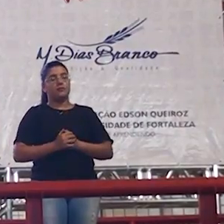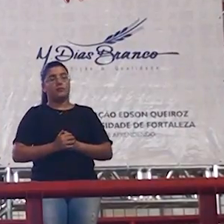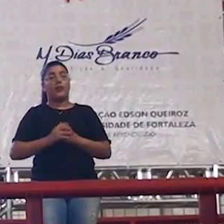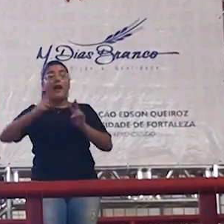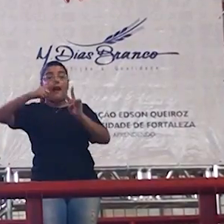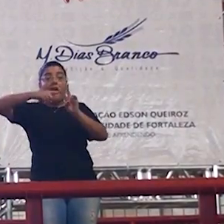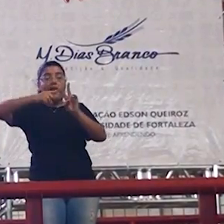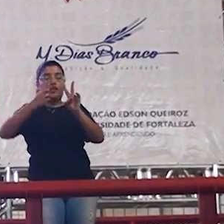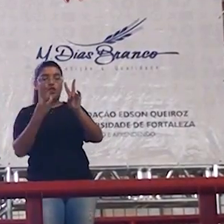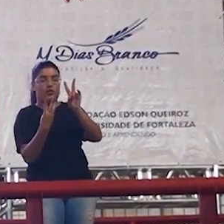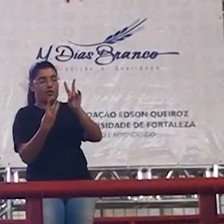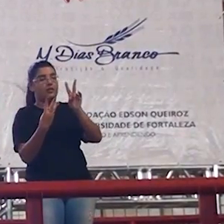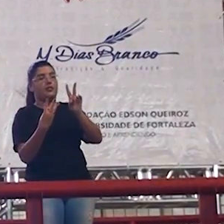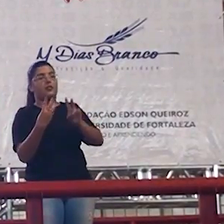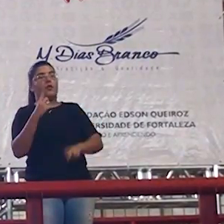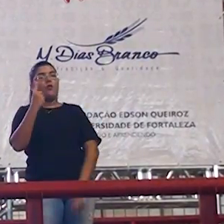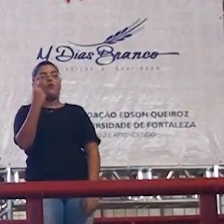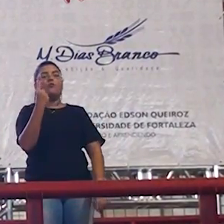Raiz de 3,